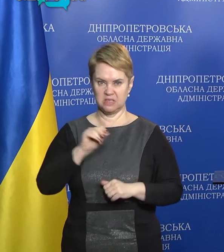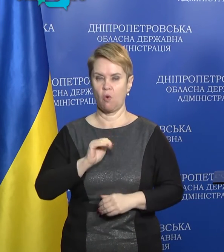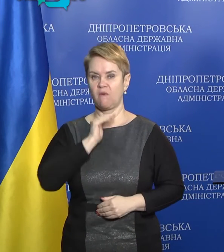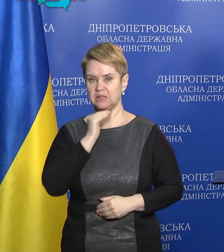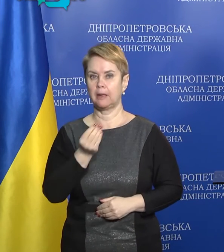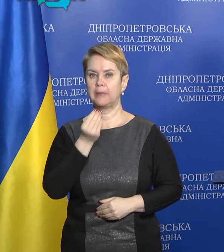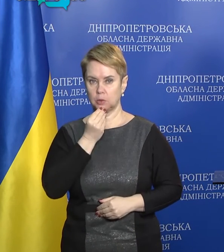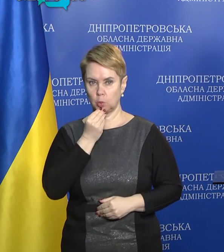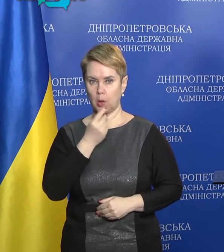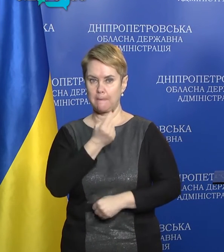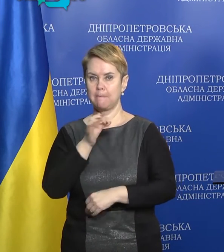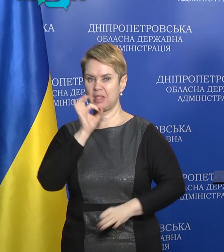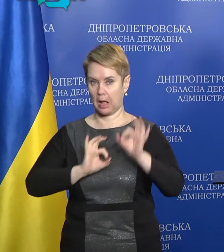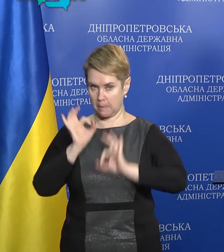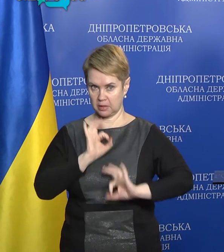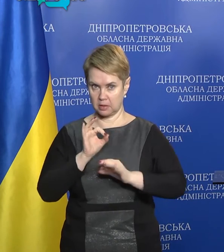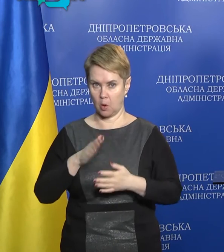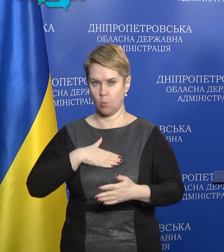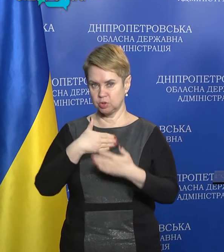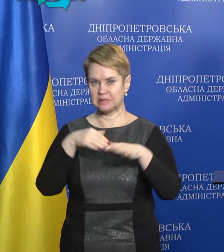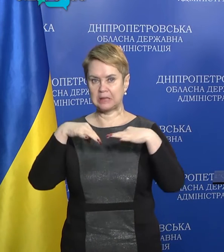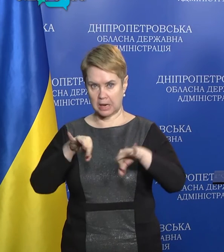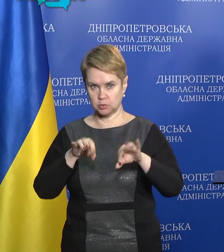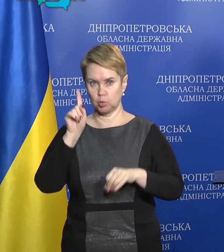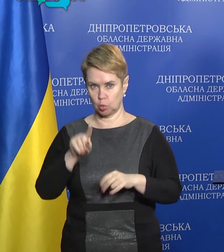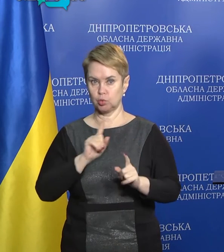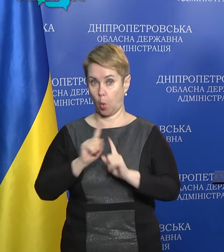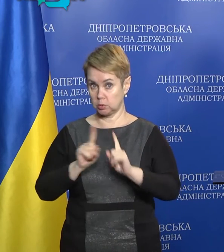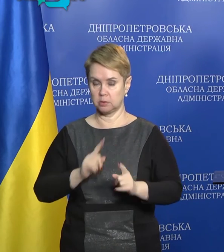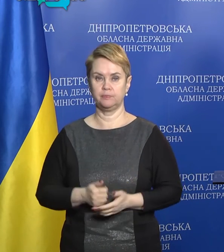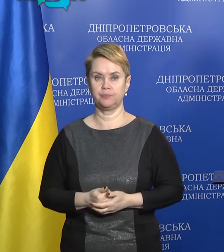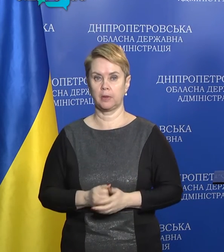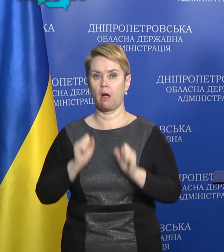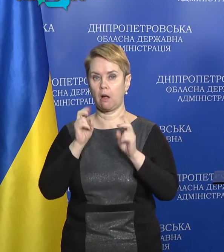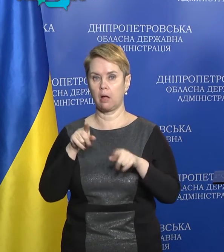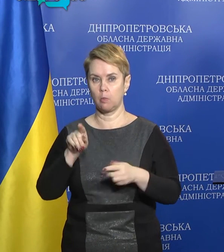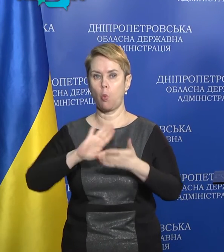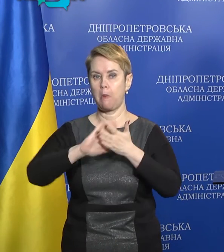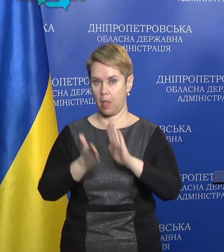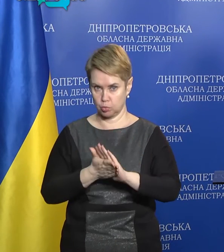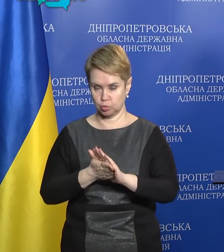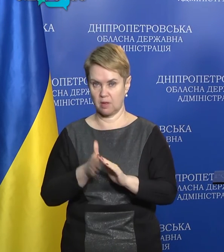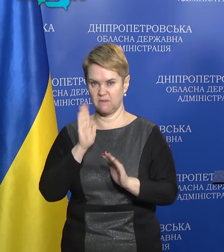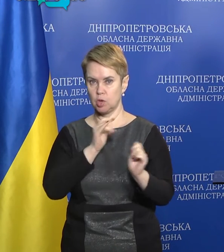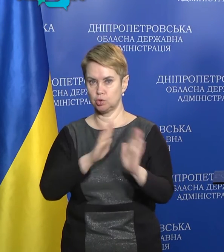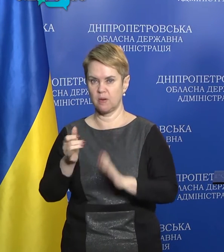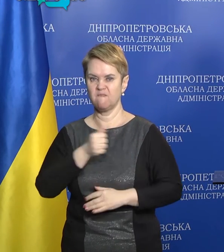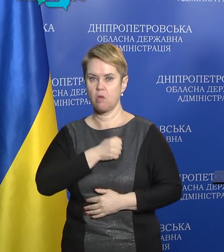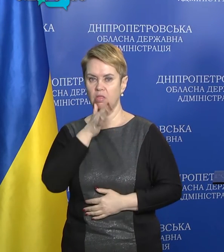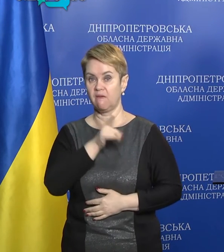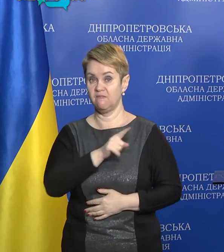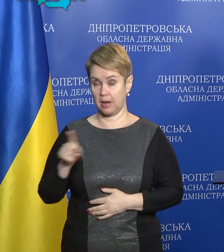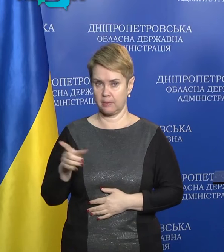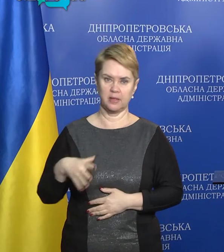вистачає – продуктів, медикаментів. Общественный транспорт тоже ходит, как ему положено, в режиме военного